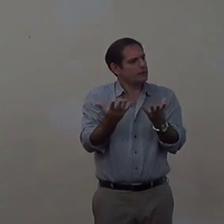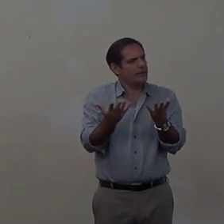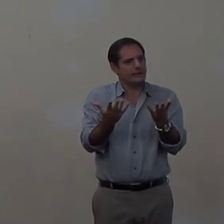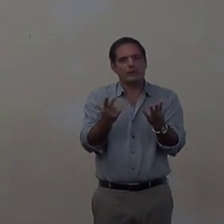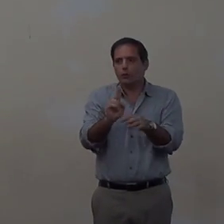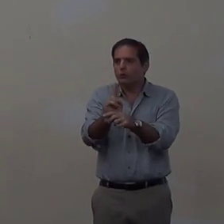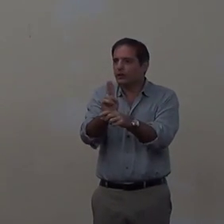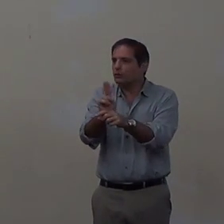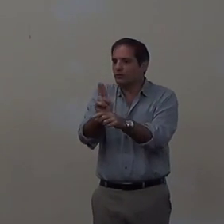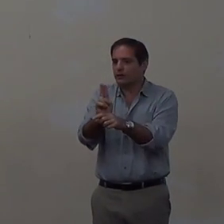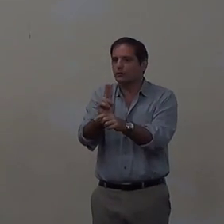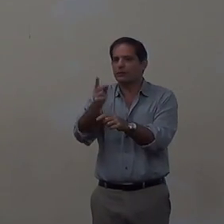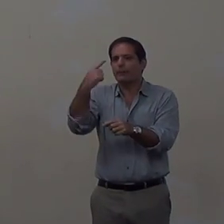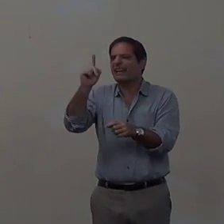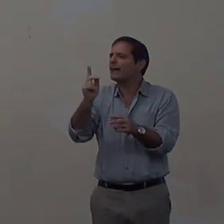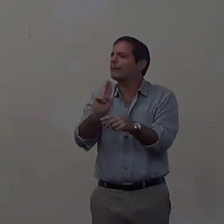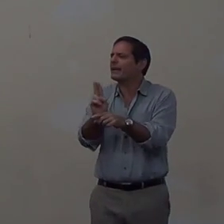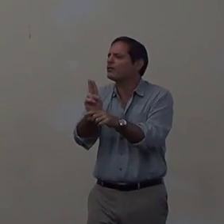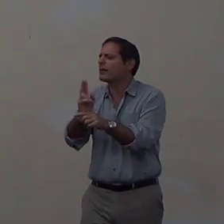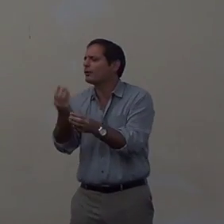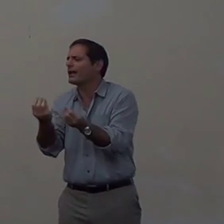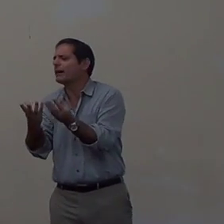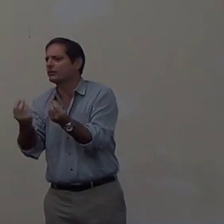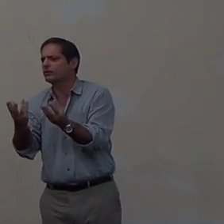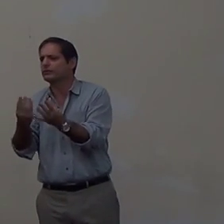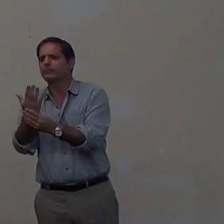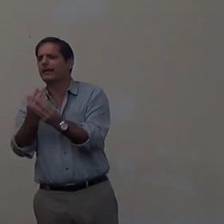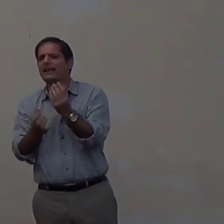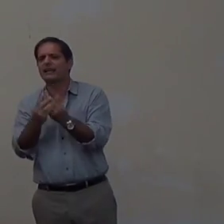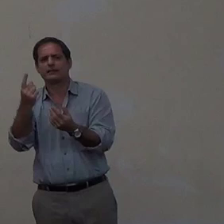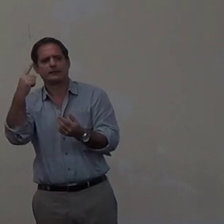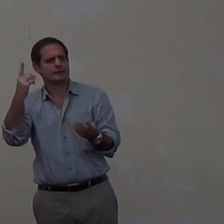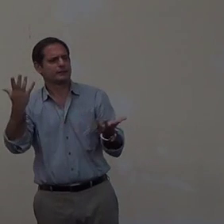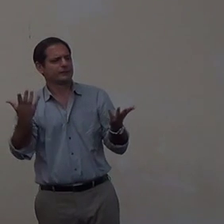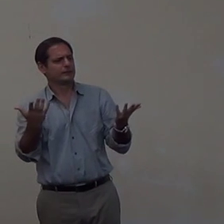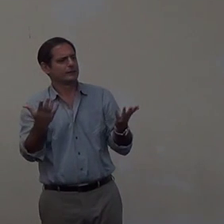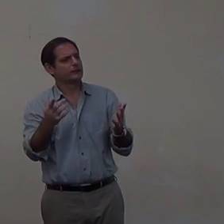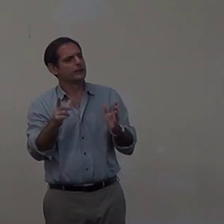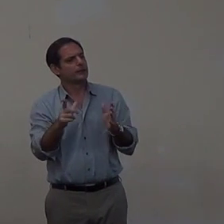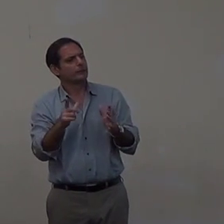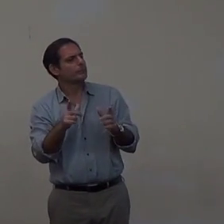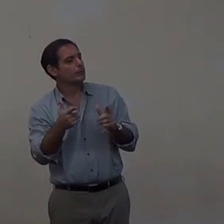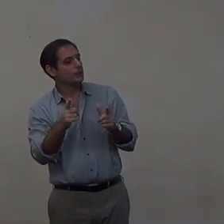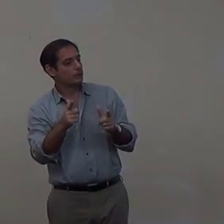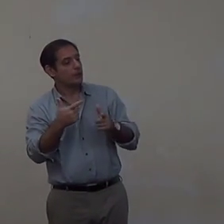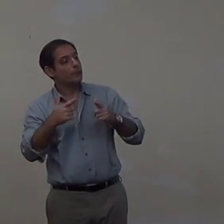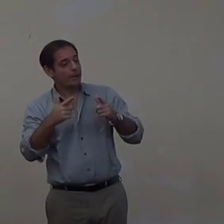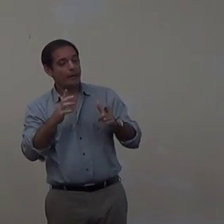personas, ¿qué hacen? Usan. ¿Para qué? ¿Para qué usamos las manos? ¿Para qué?